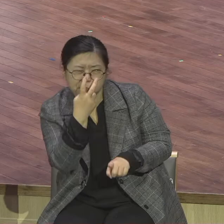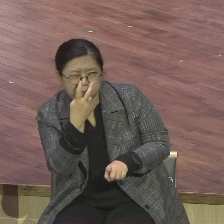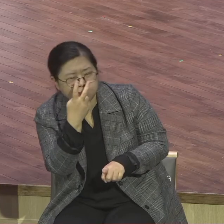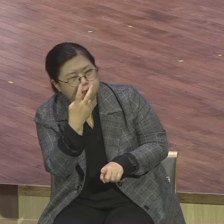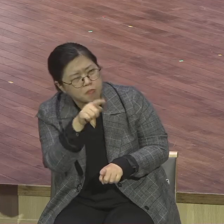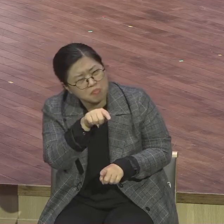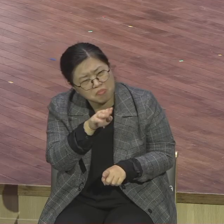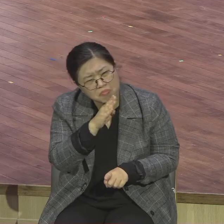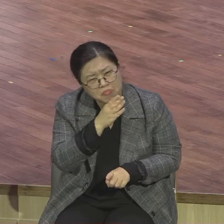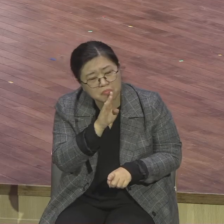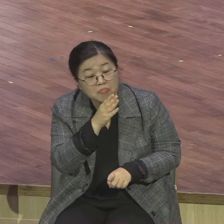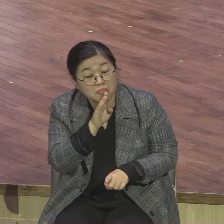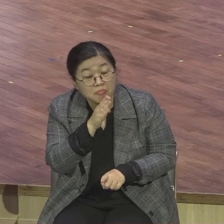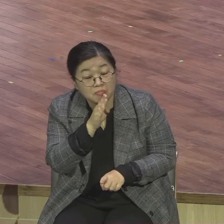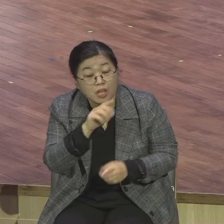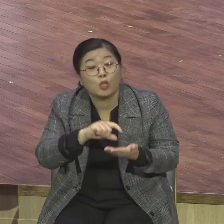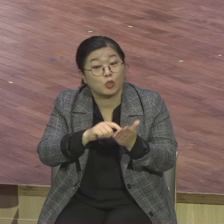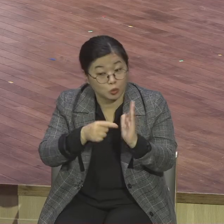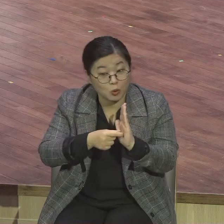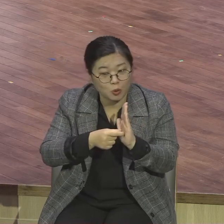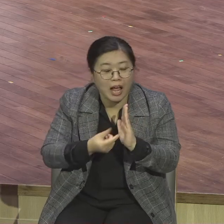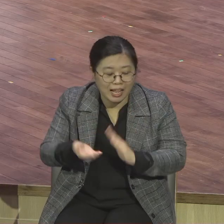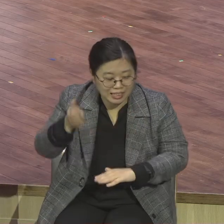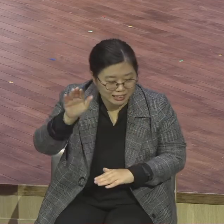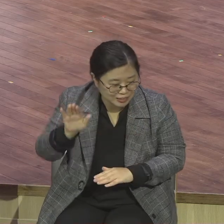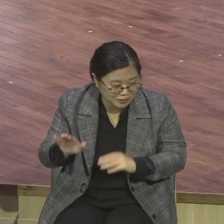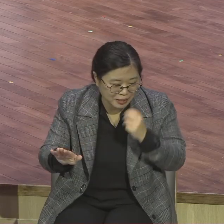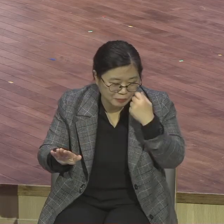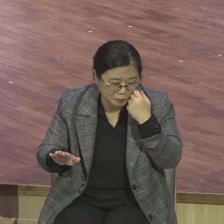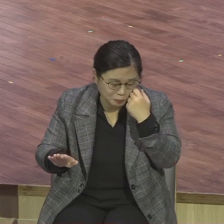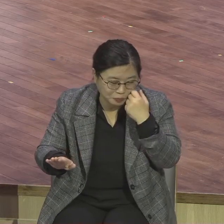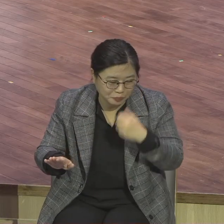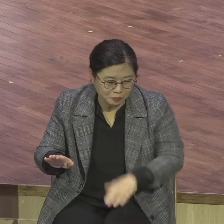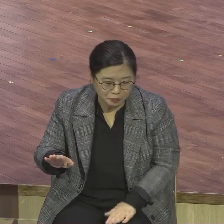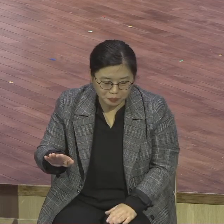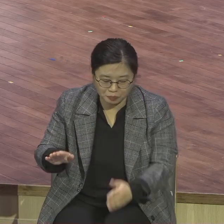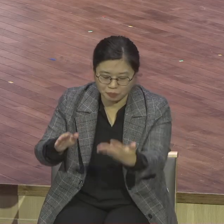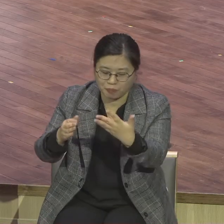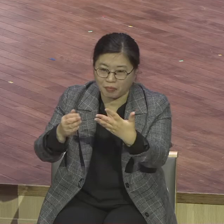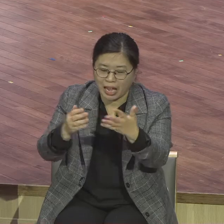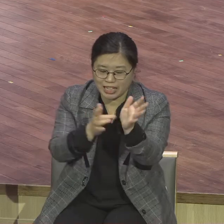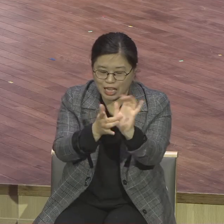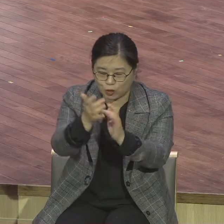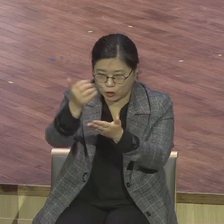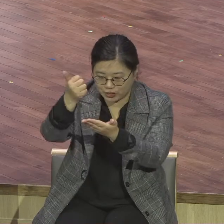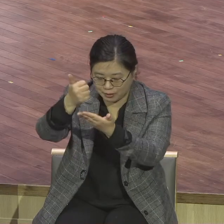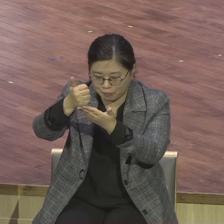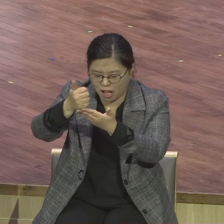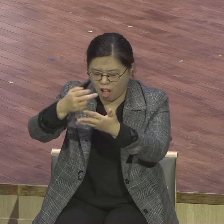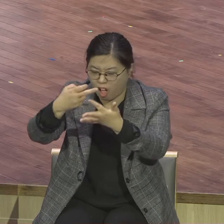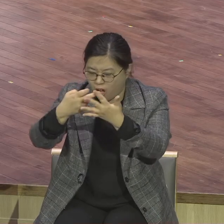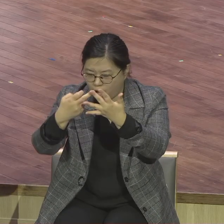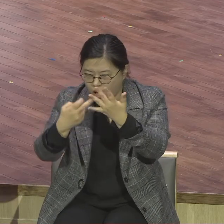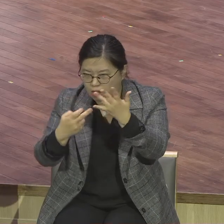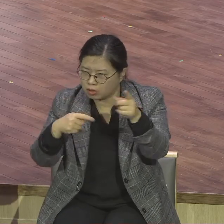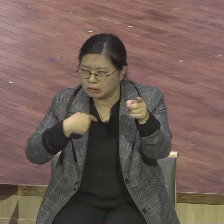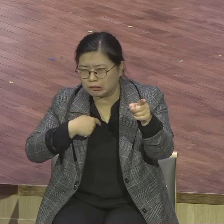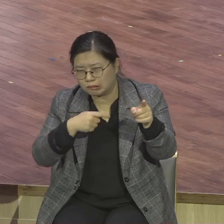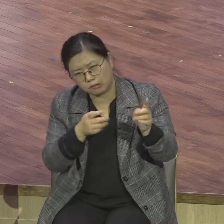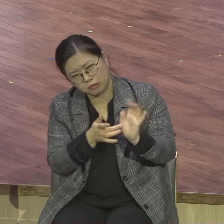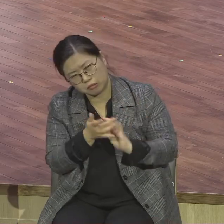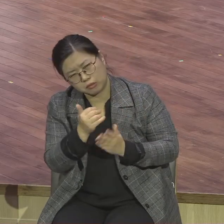7장 5절에 보면 그 형제들까지도 예수를 믿지 아니하더라 그렇게